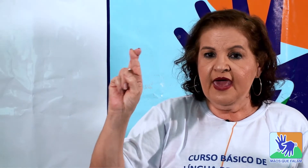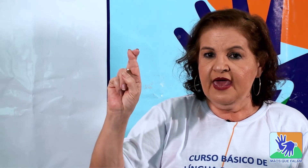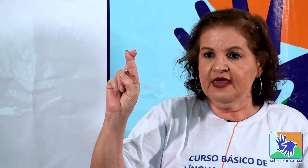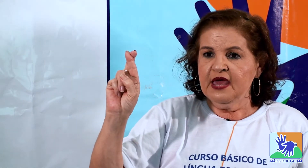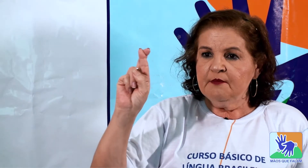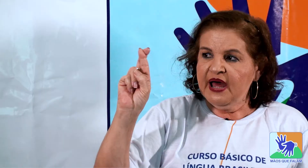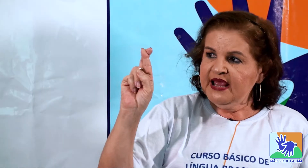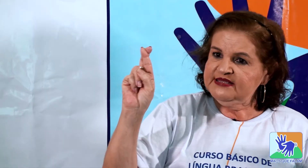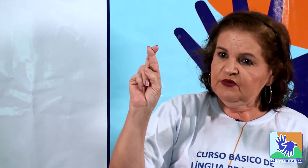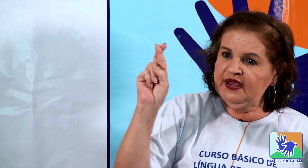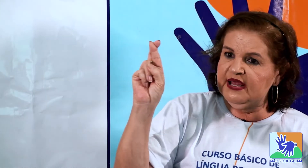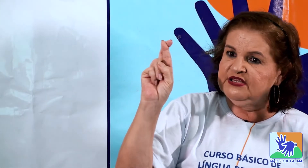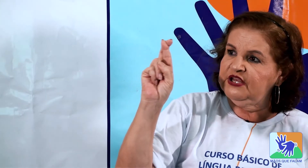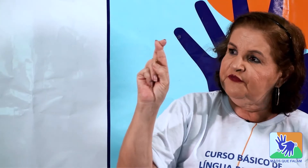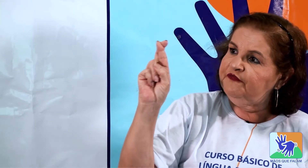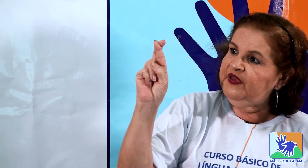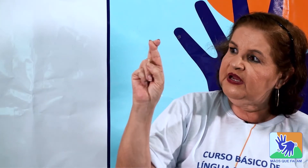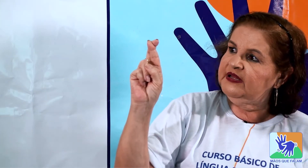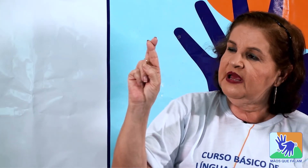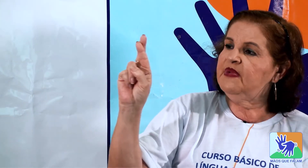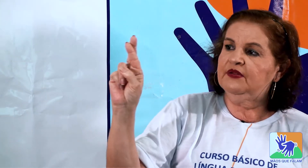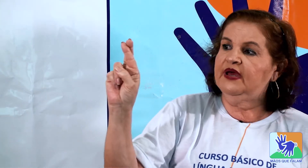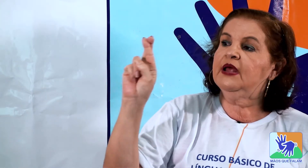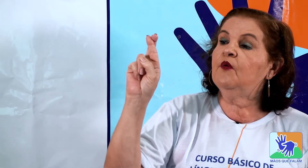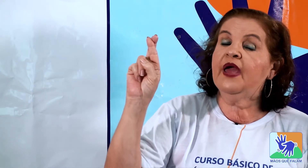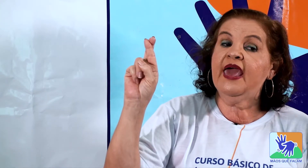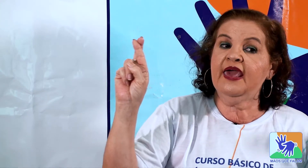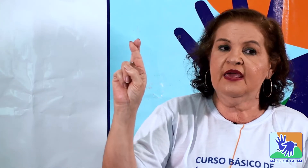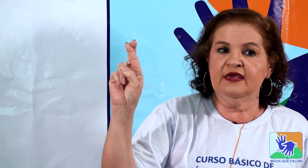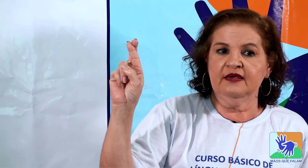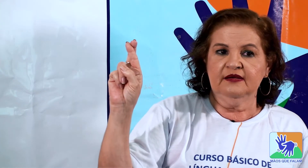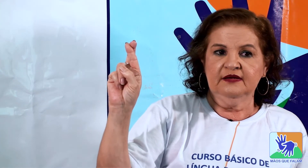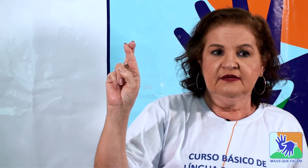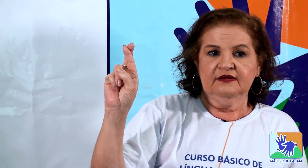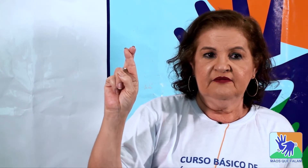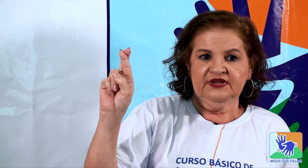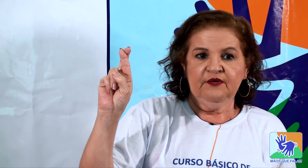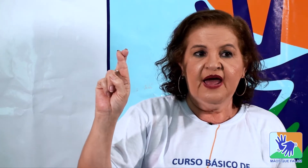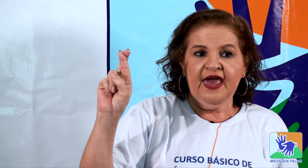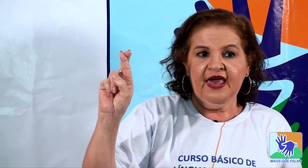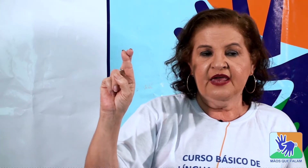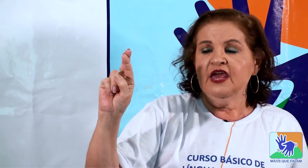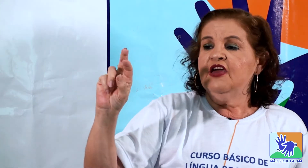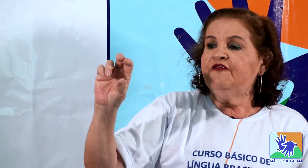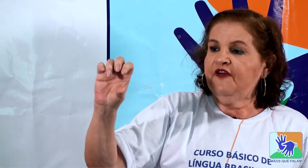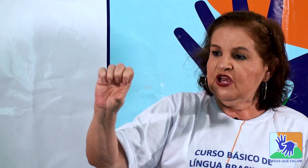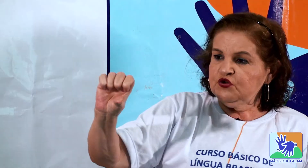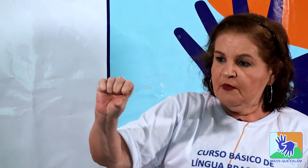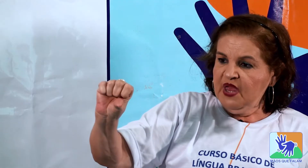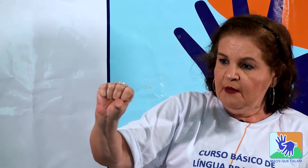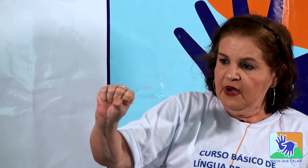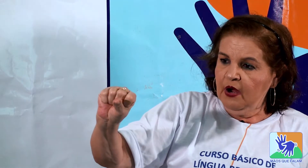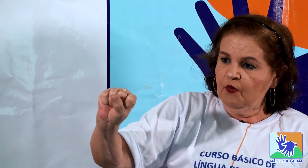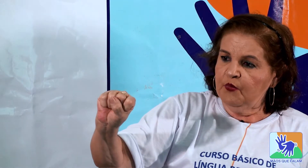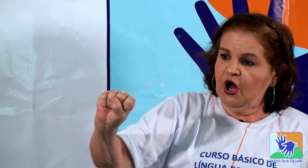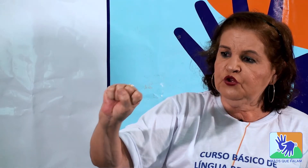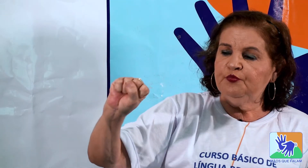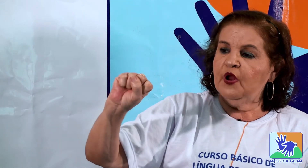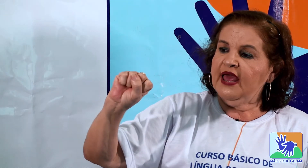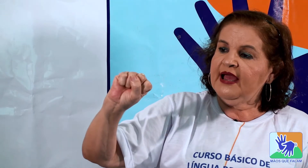R. Parece com aquele jeito figa, né? Mas não é, né? O R. R. Fecho a minha mão, boto o polegar em